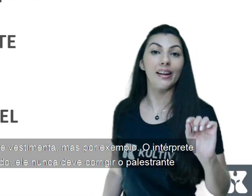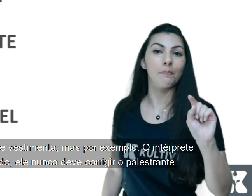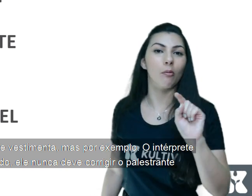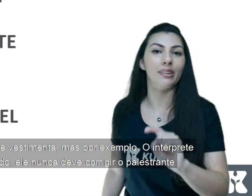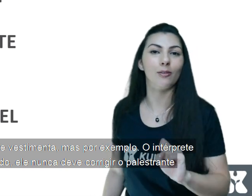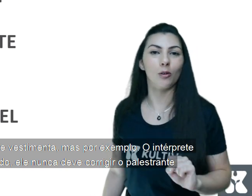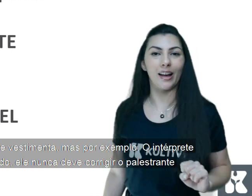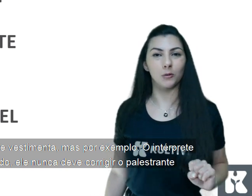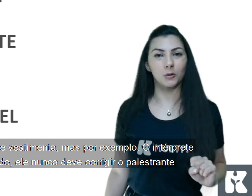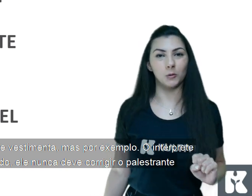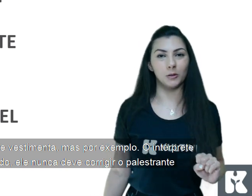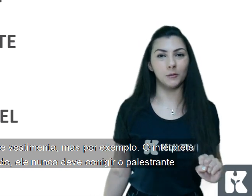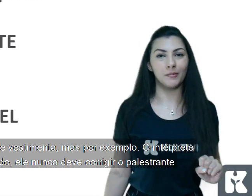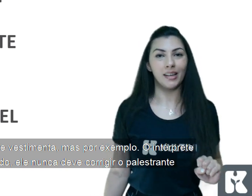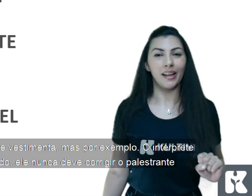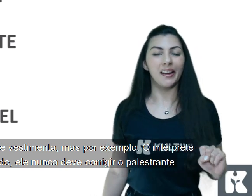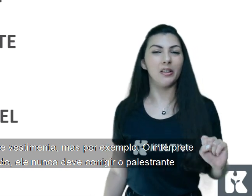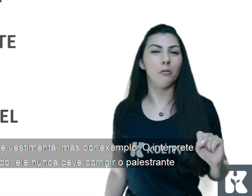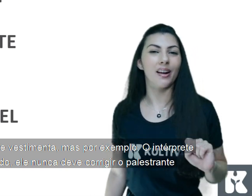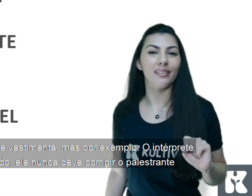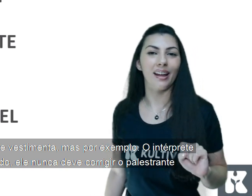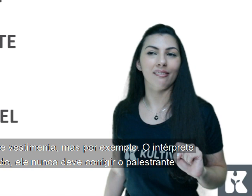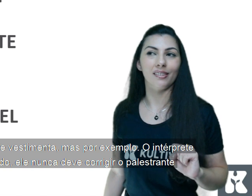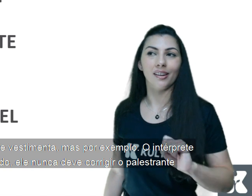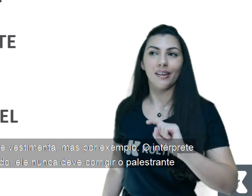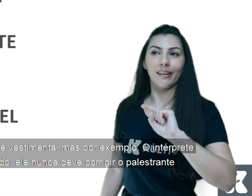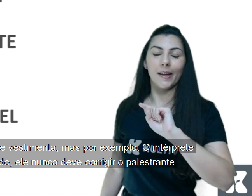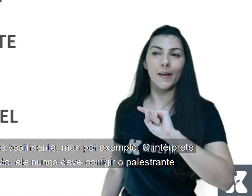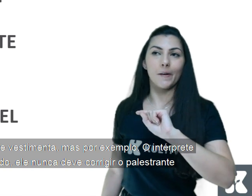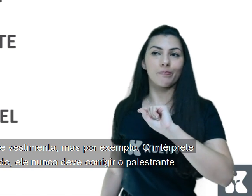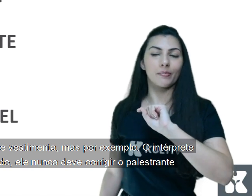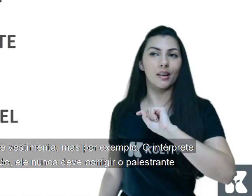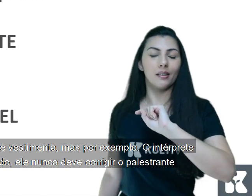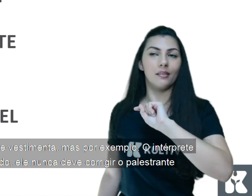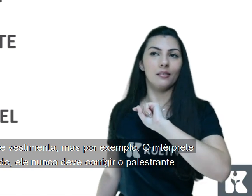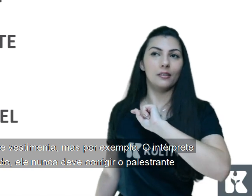deve responder no lugar do surdo, ele nunca deve